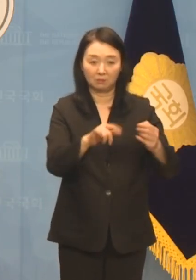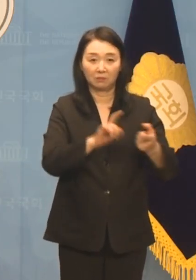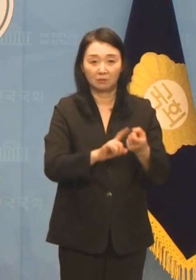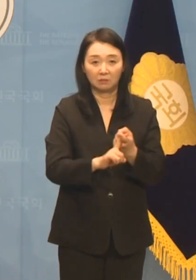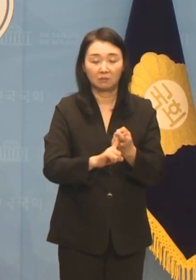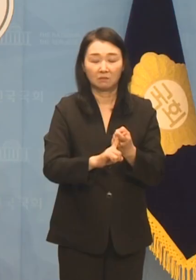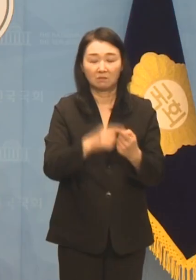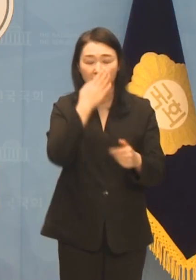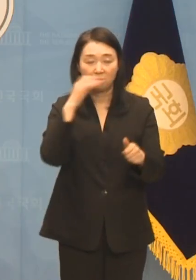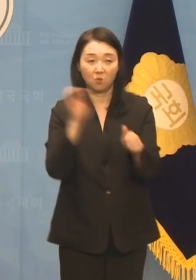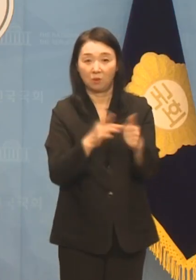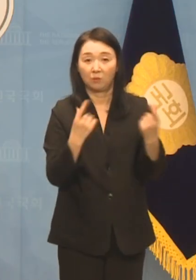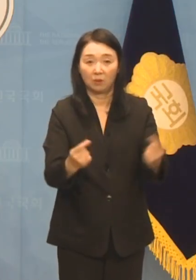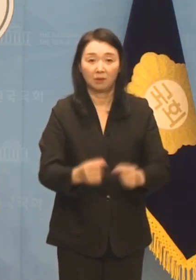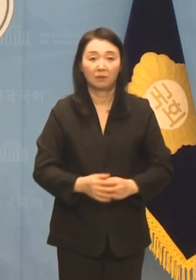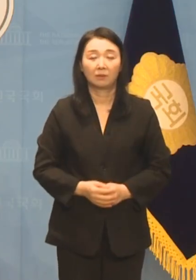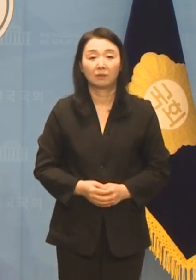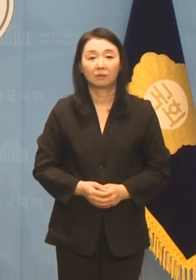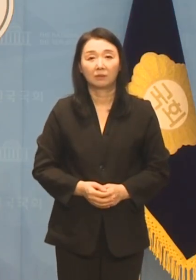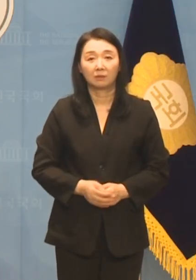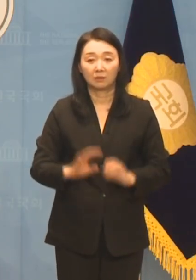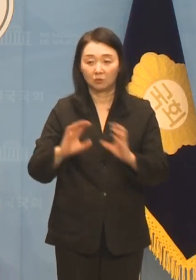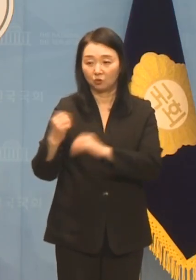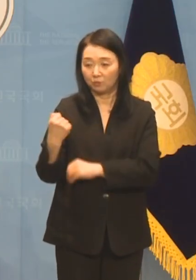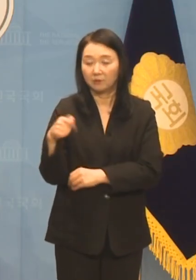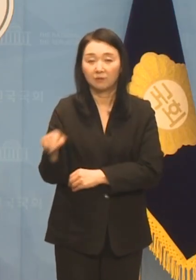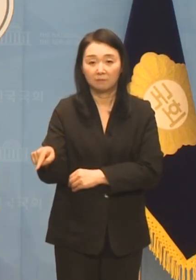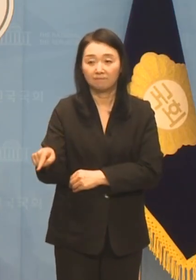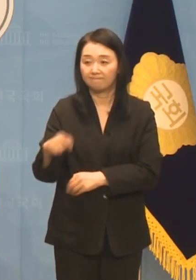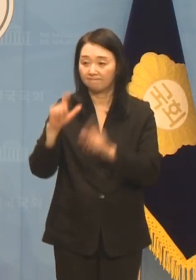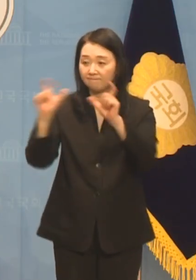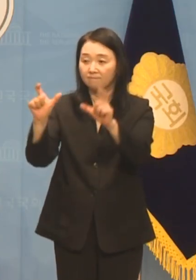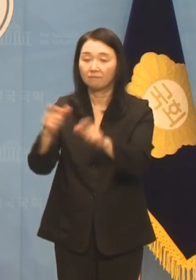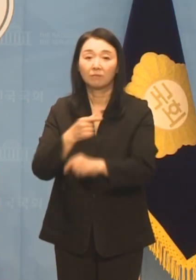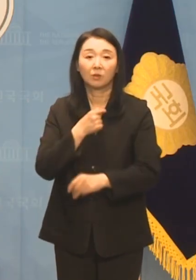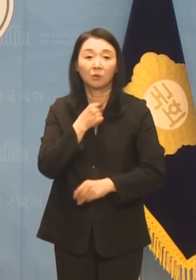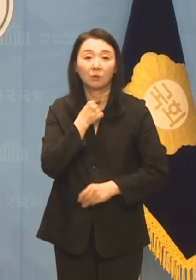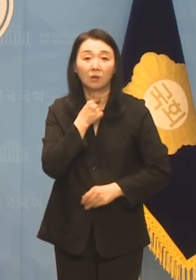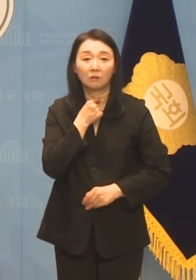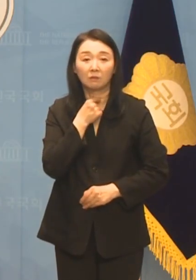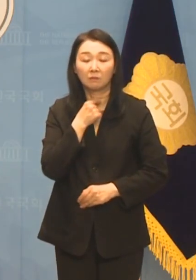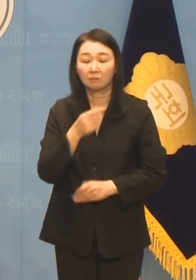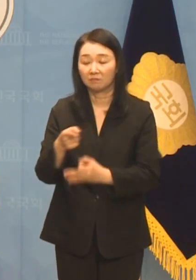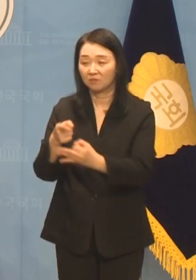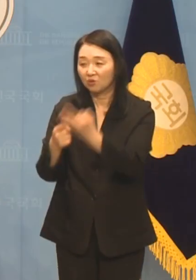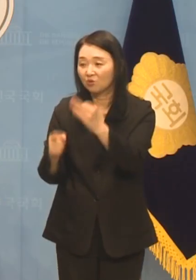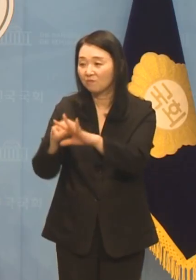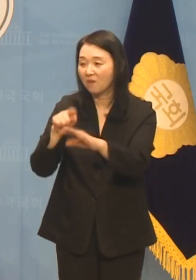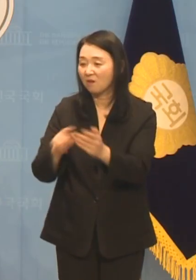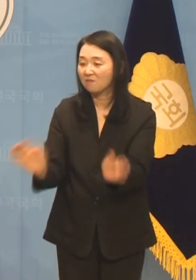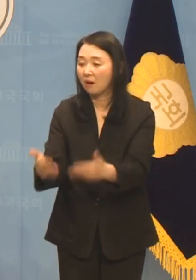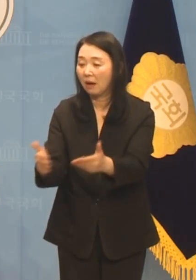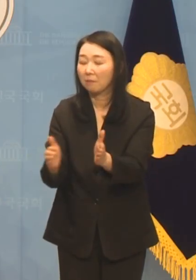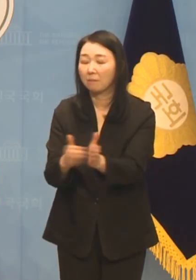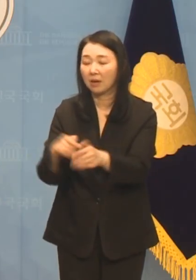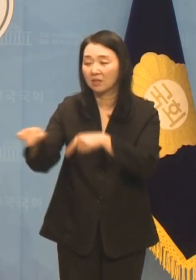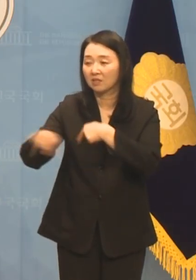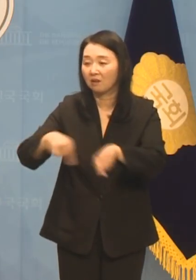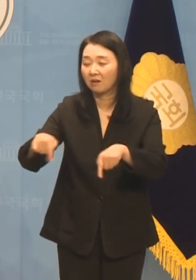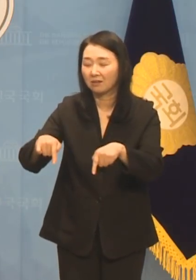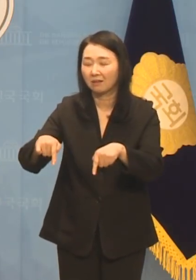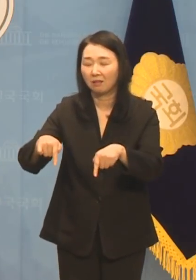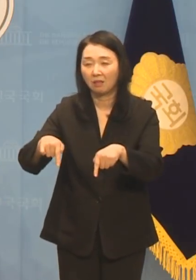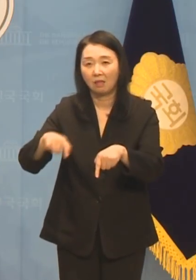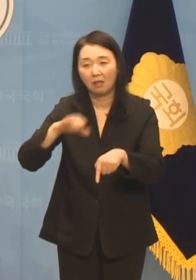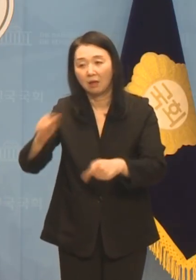대한 모욕입니다. 국민의힘에 경고합니다. 윤심 앞세워 정치적 입지 다지기에 골몰할